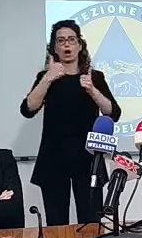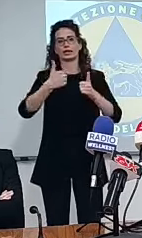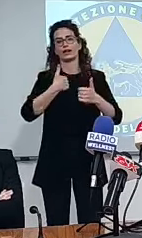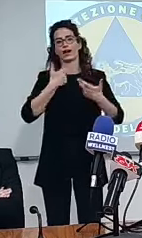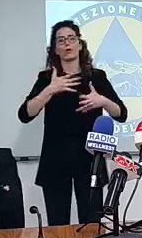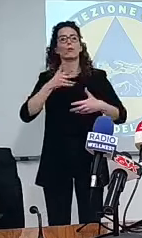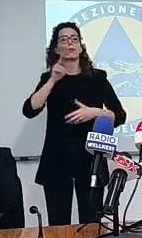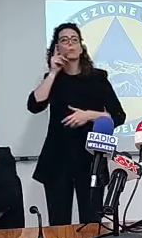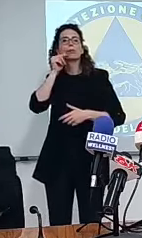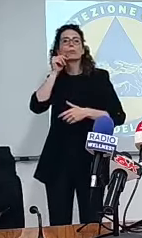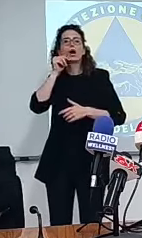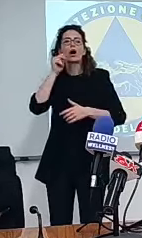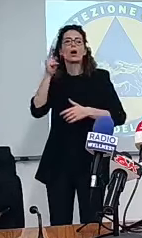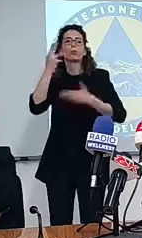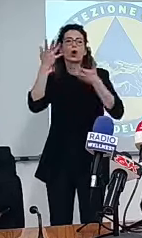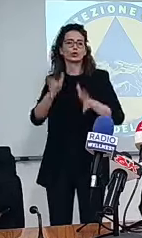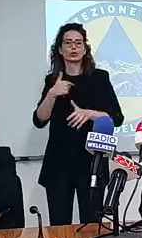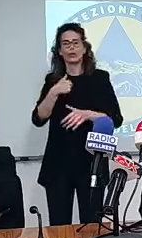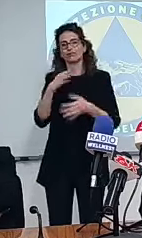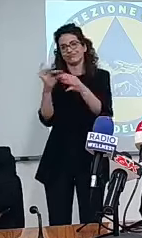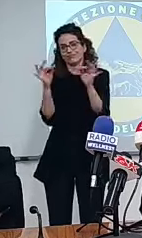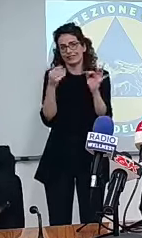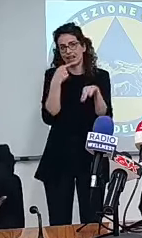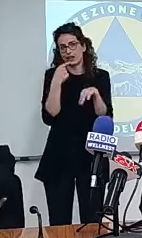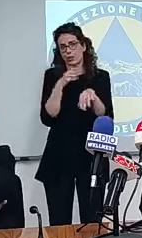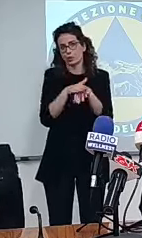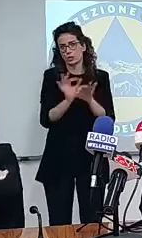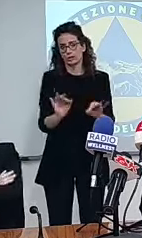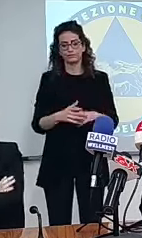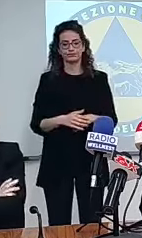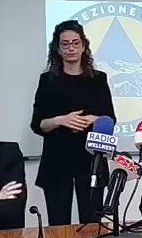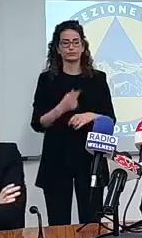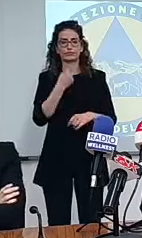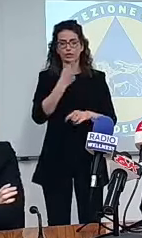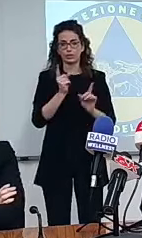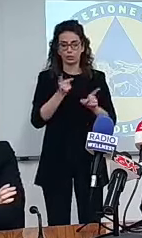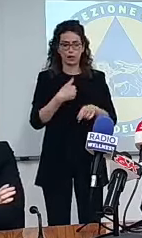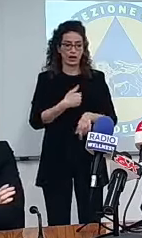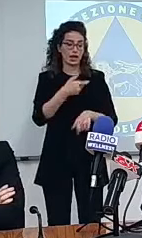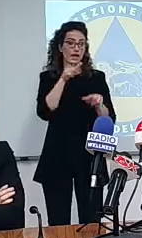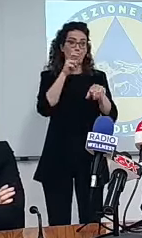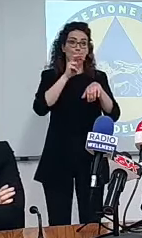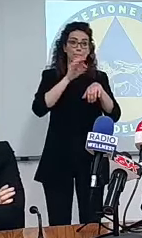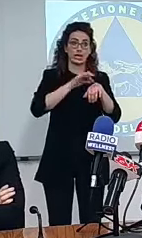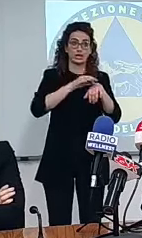Ecco, io continuo a dire una cosa, che i medici che non vogliono vaccinarsi